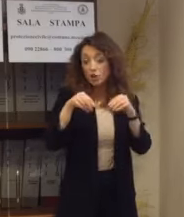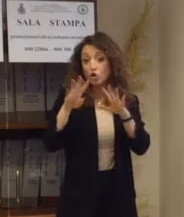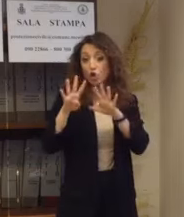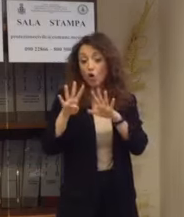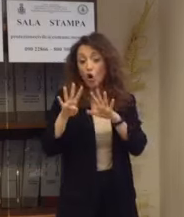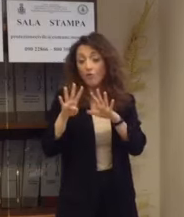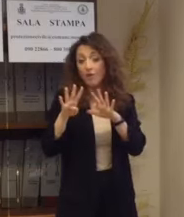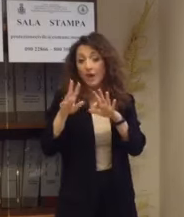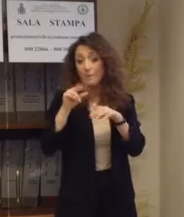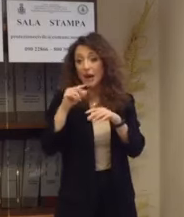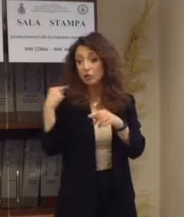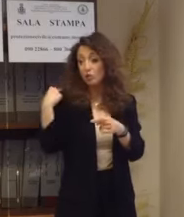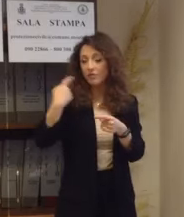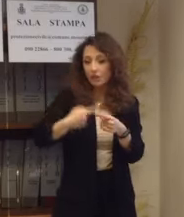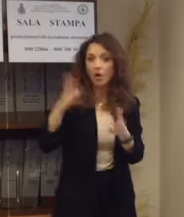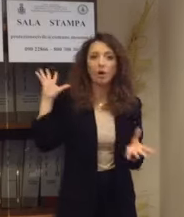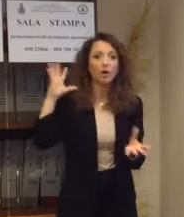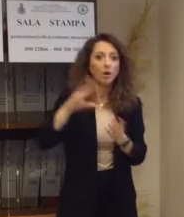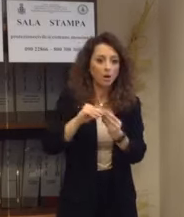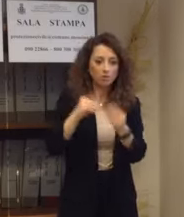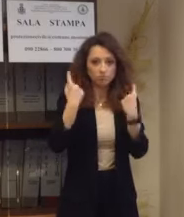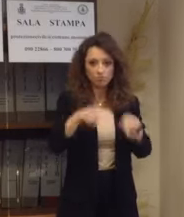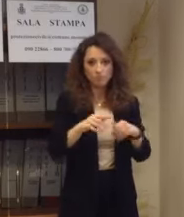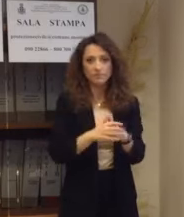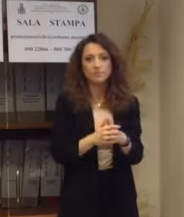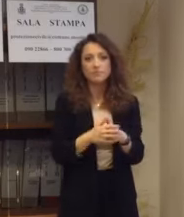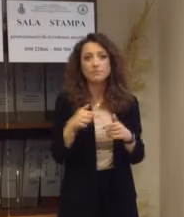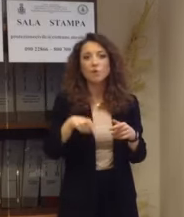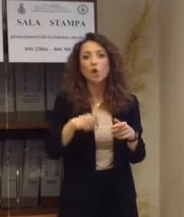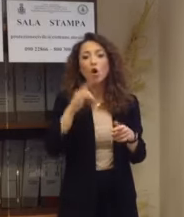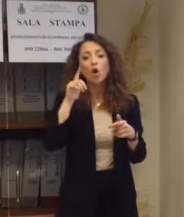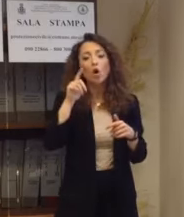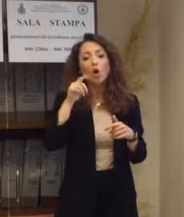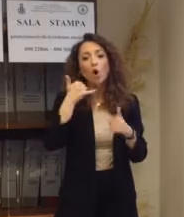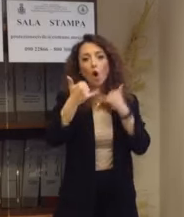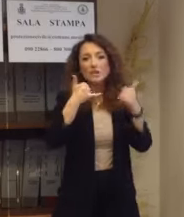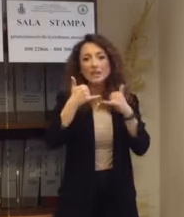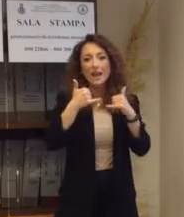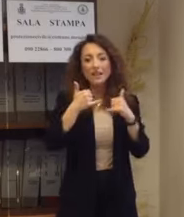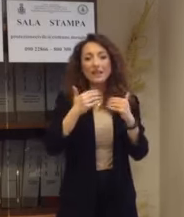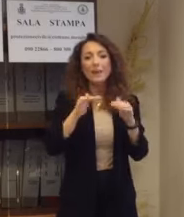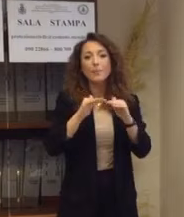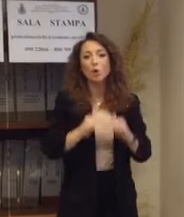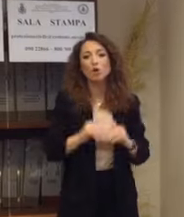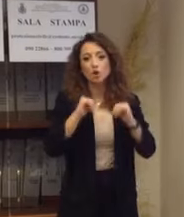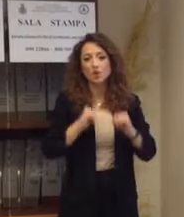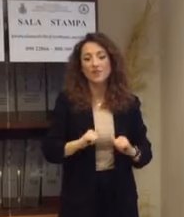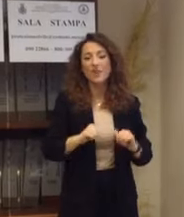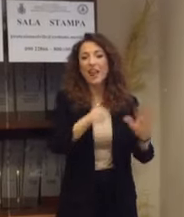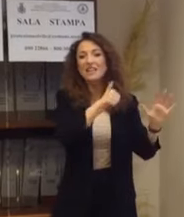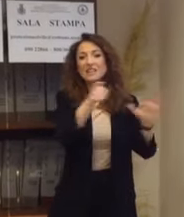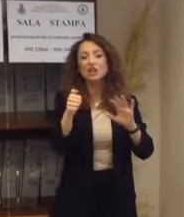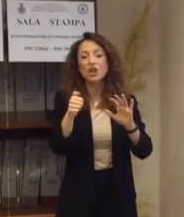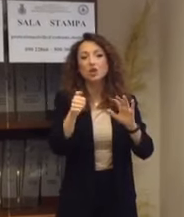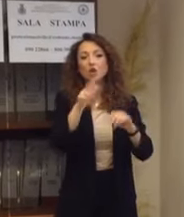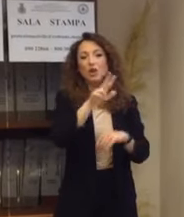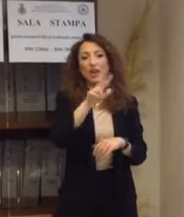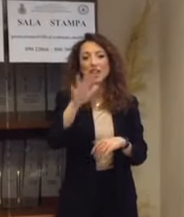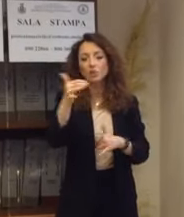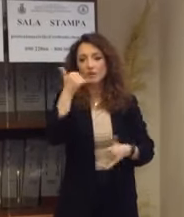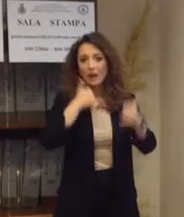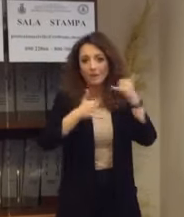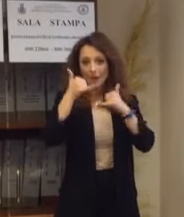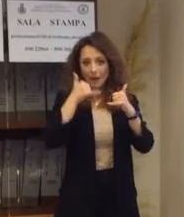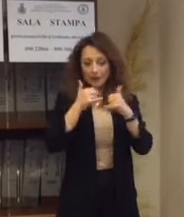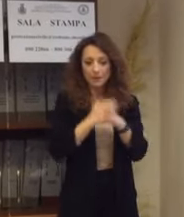marzo. Sono state gestite oggi dal call center della Protezione Civile 635 chiamate,